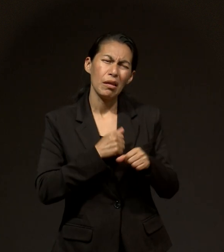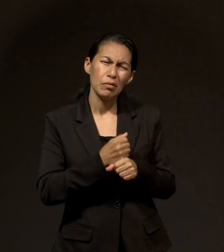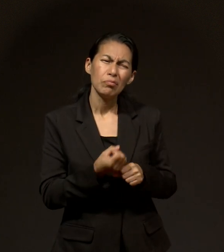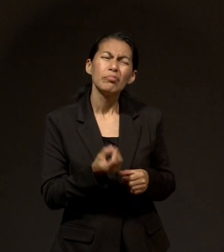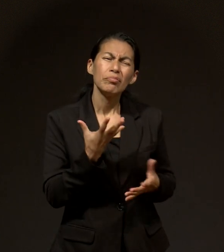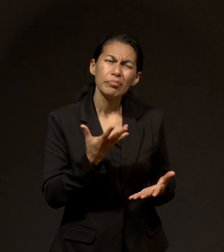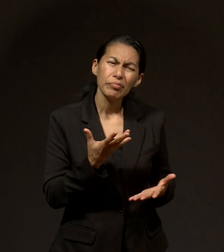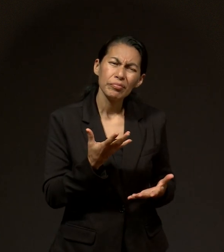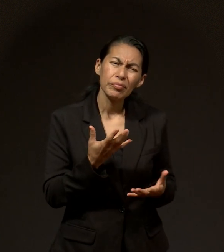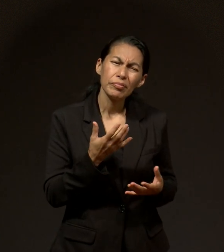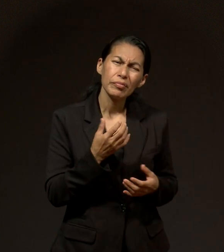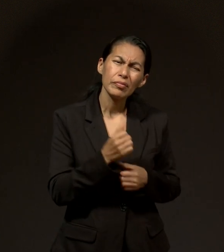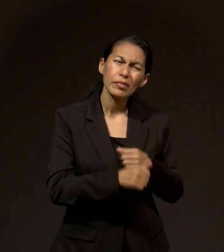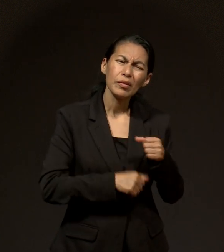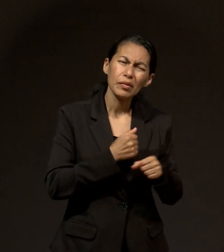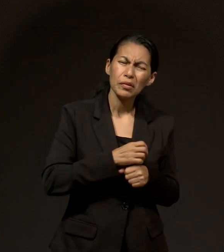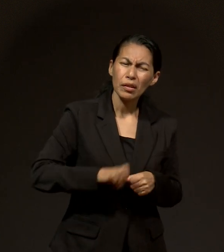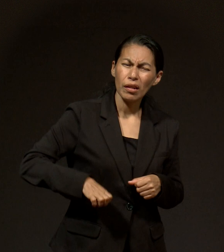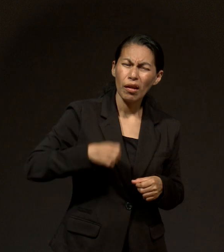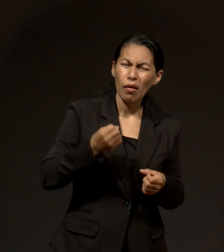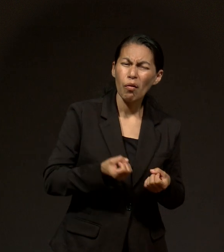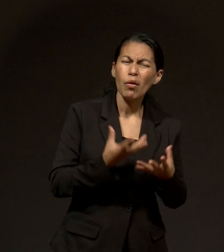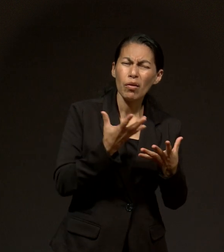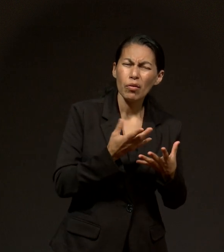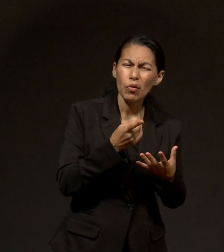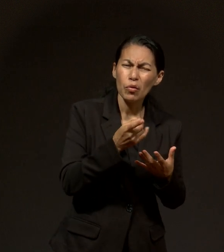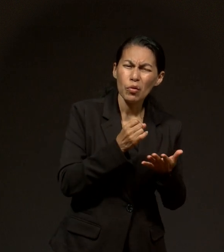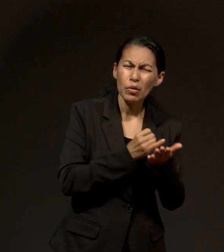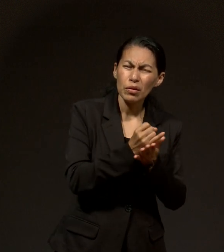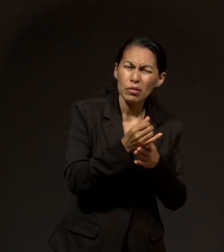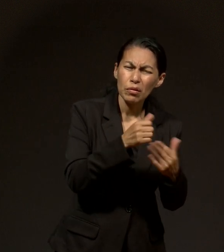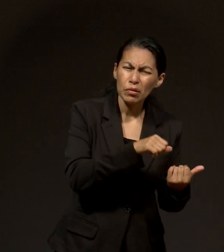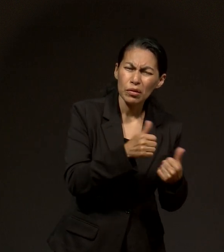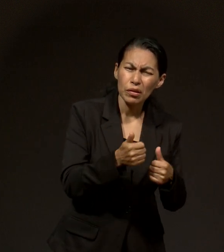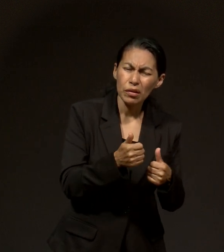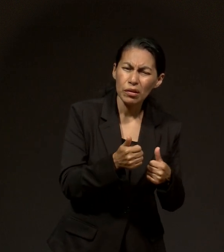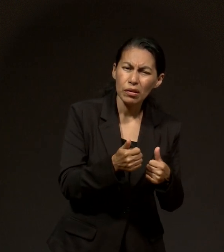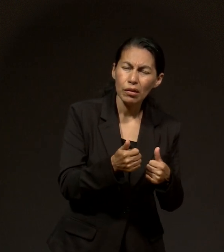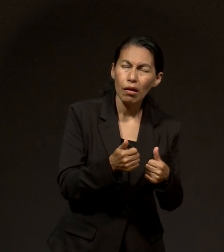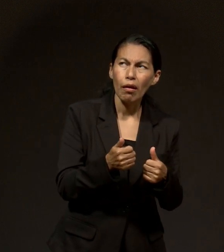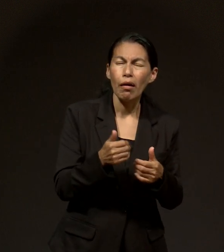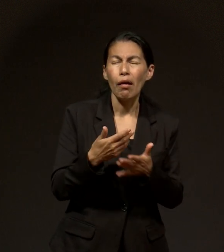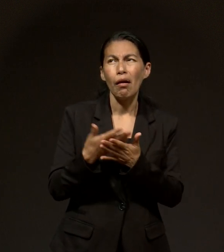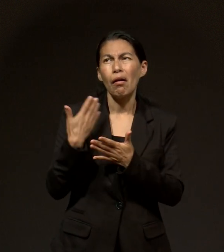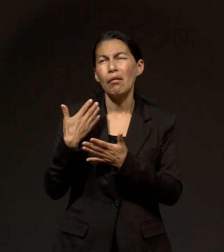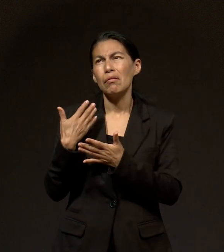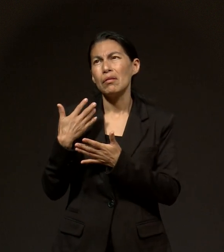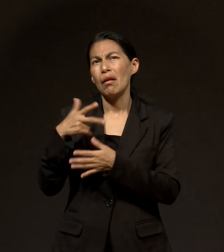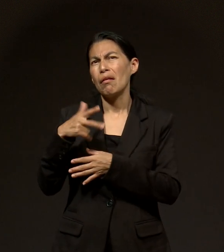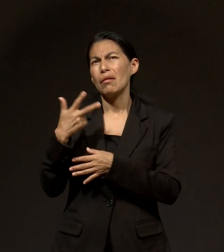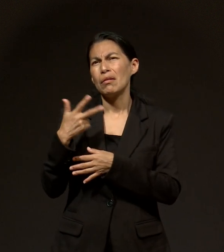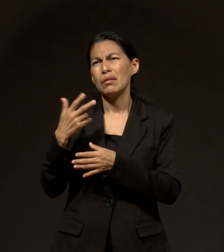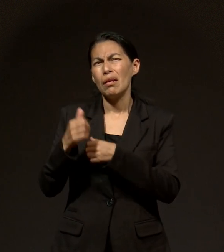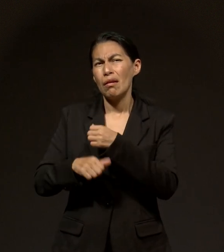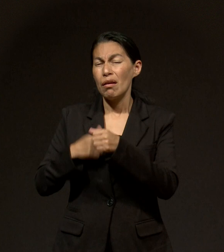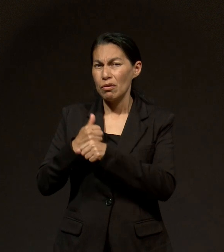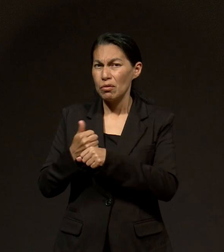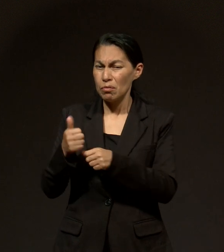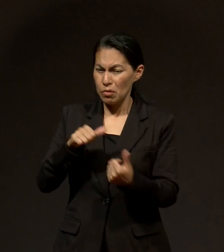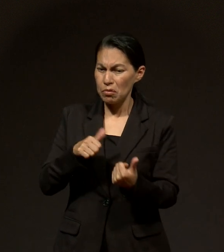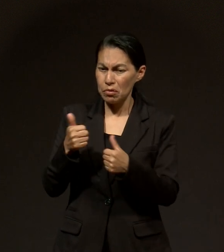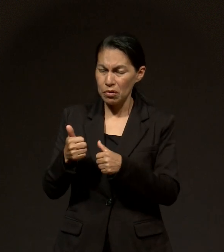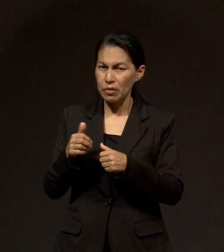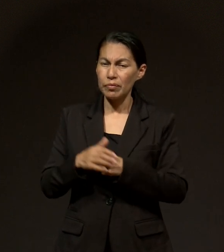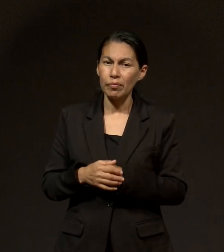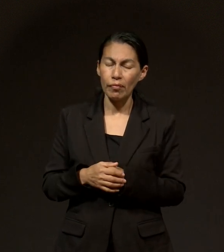¿Qué edad tenías? Tenía 13 años. Sí, 13 años. Muy